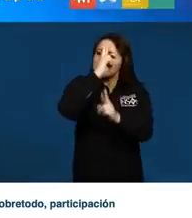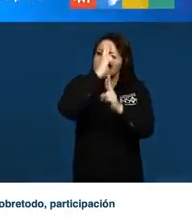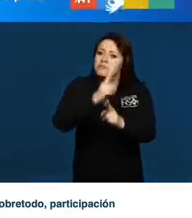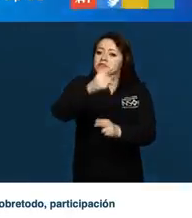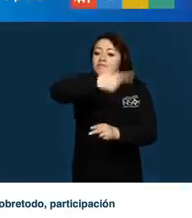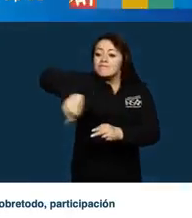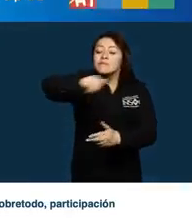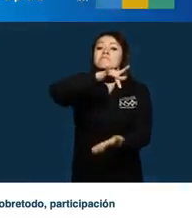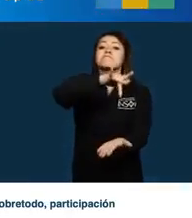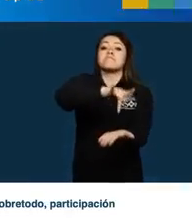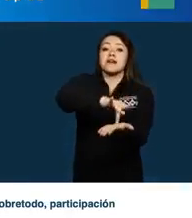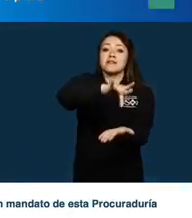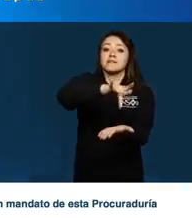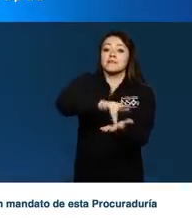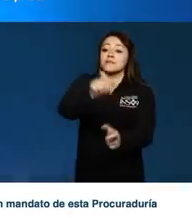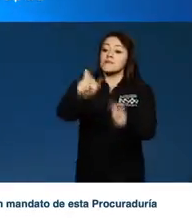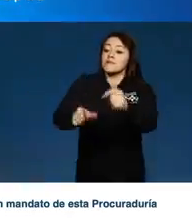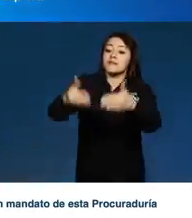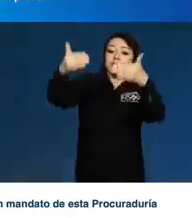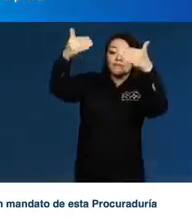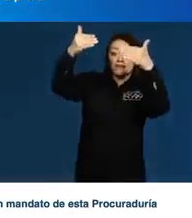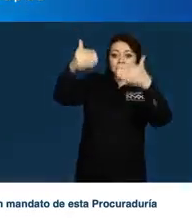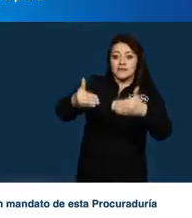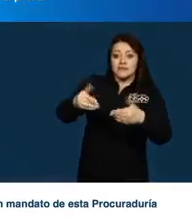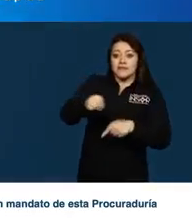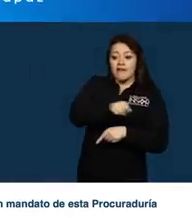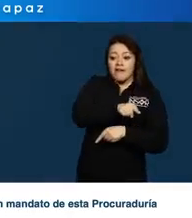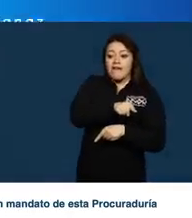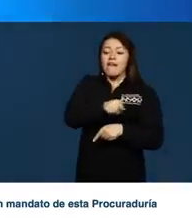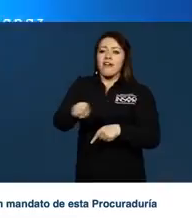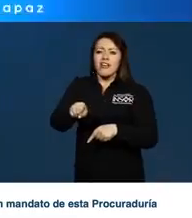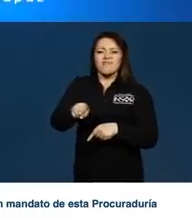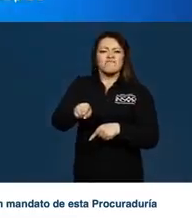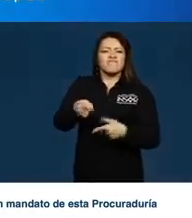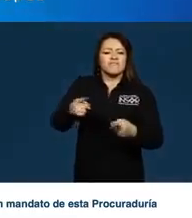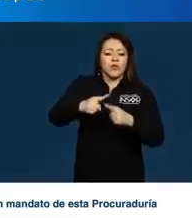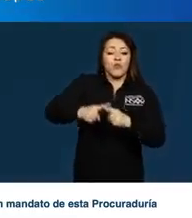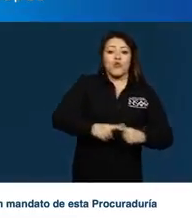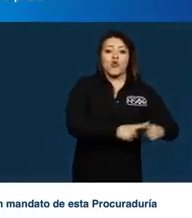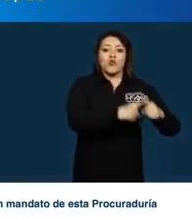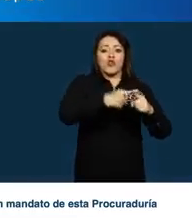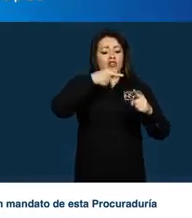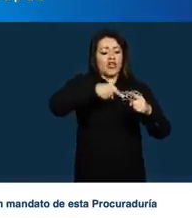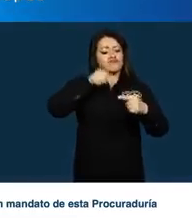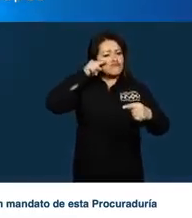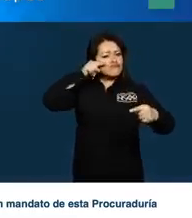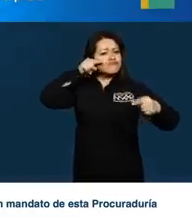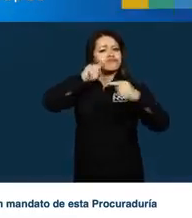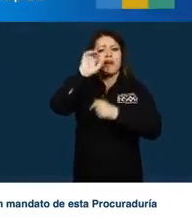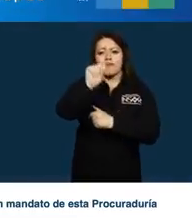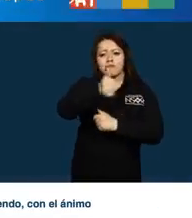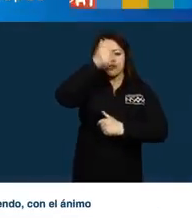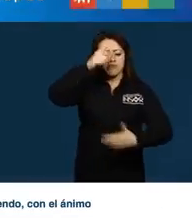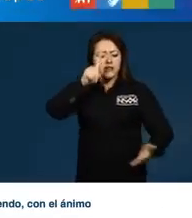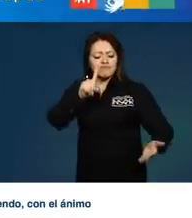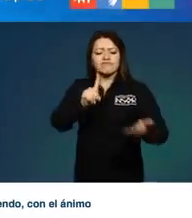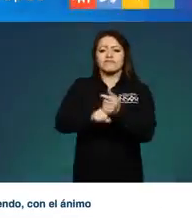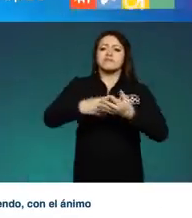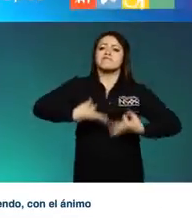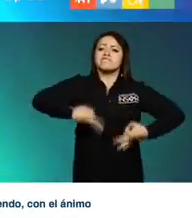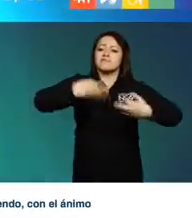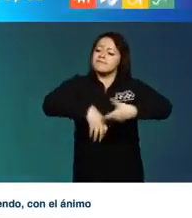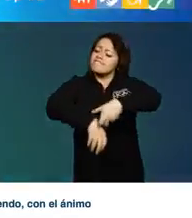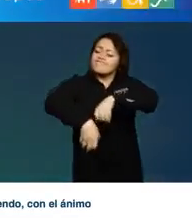todo participación a las personas con discapacidad es un mandato de esta Procuraduría que